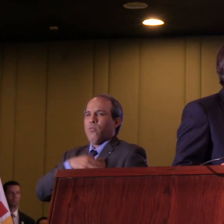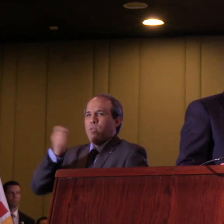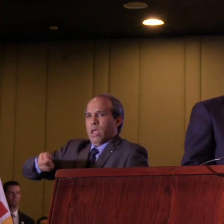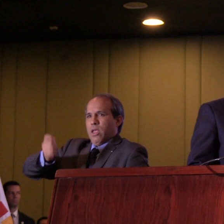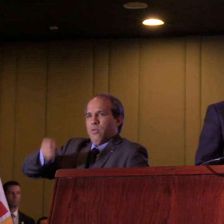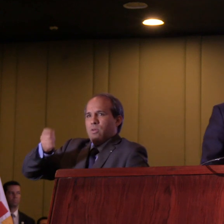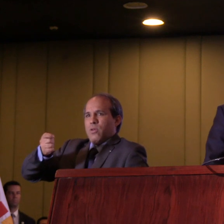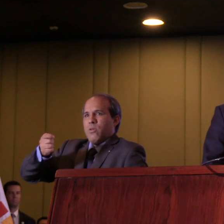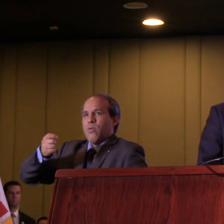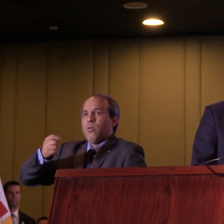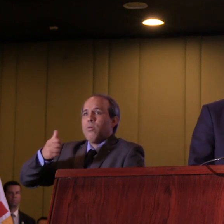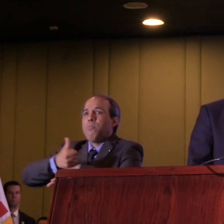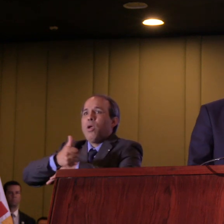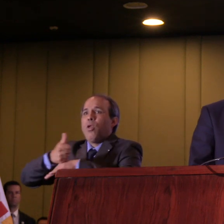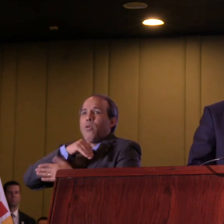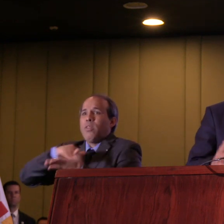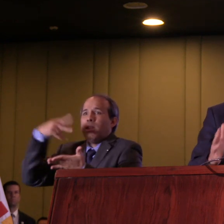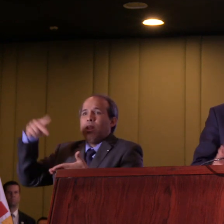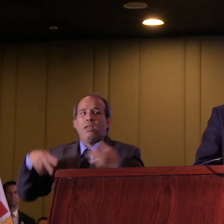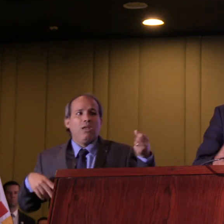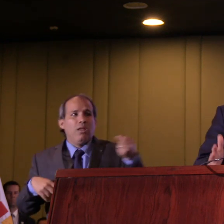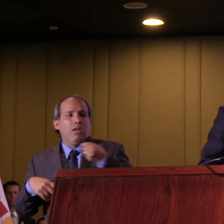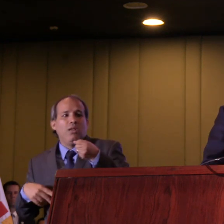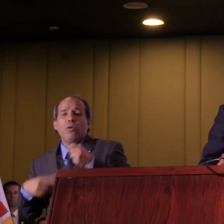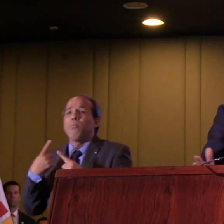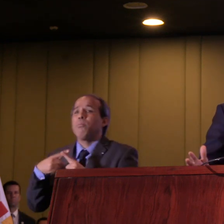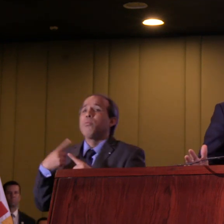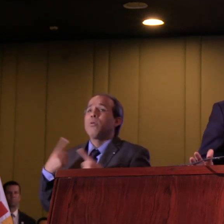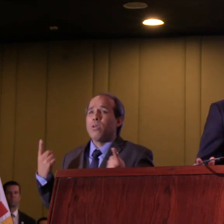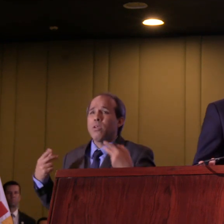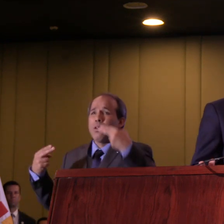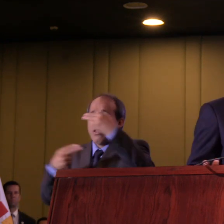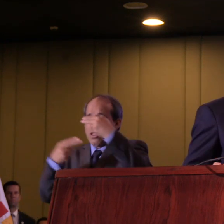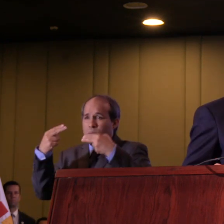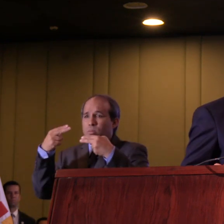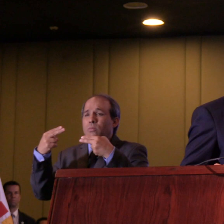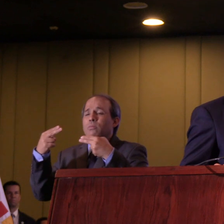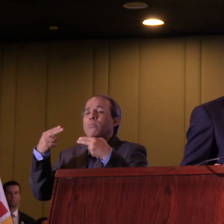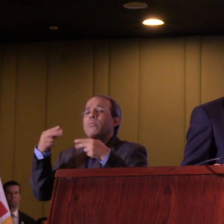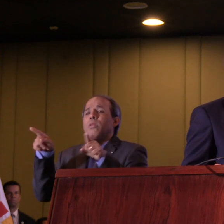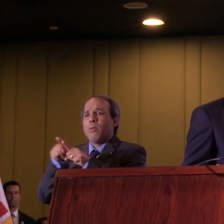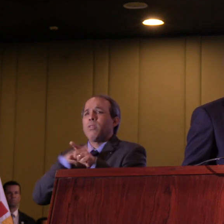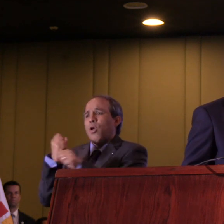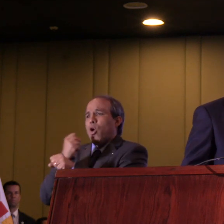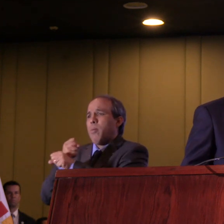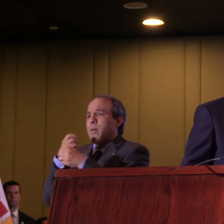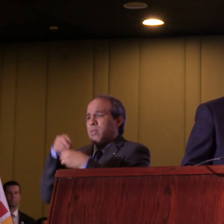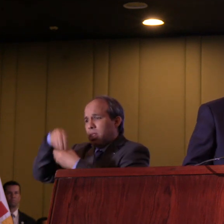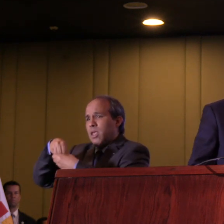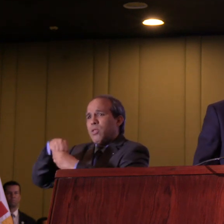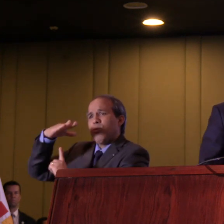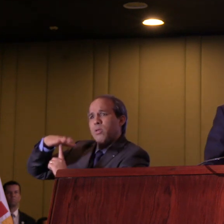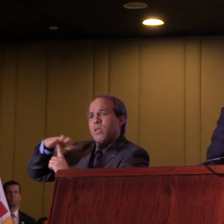melhor secretário, porque Itaipu também gera obras na região. Além da segunda ponte com o